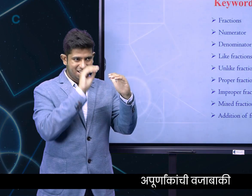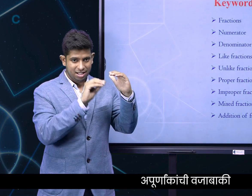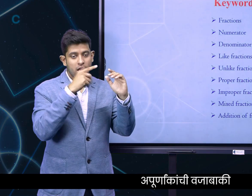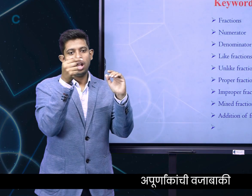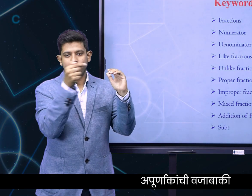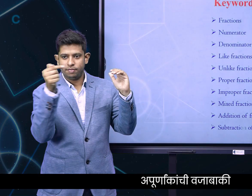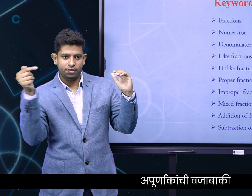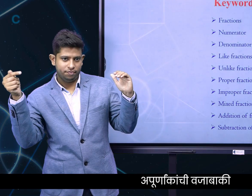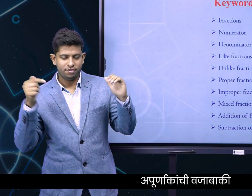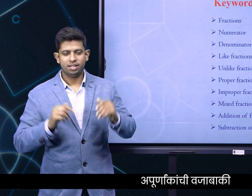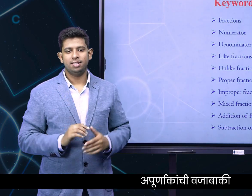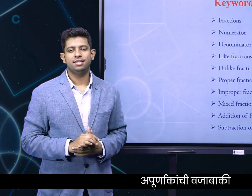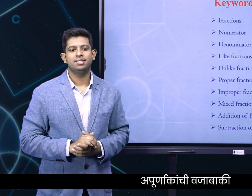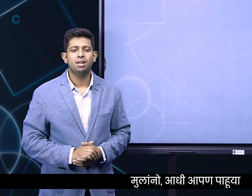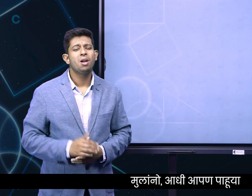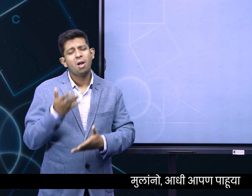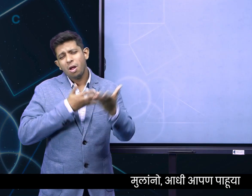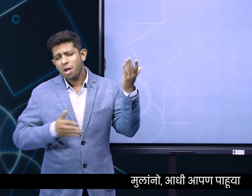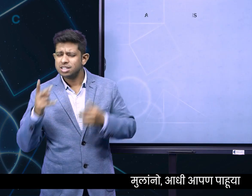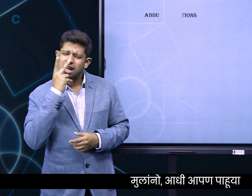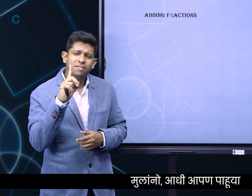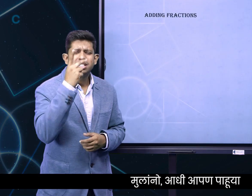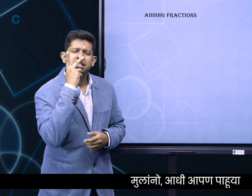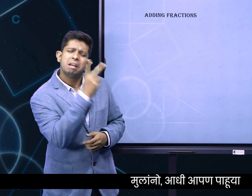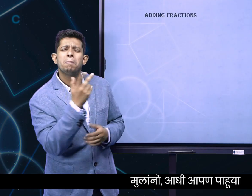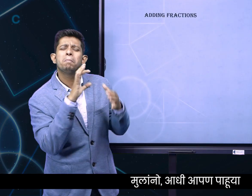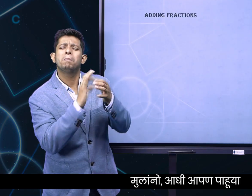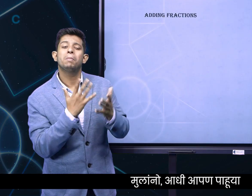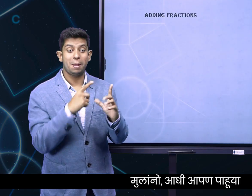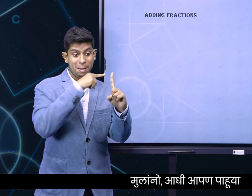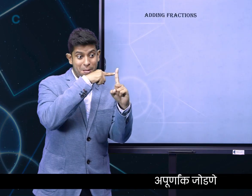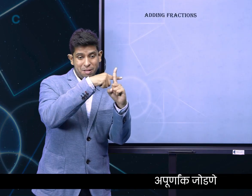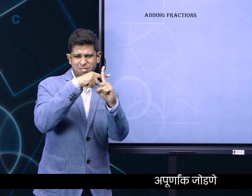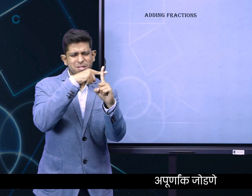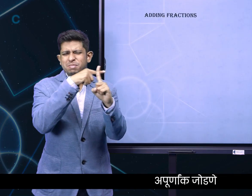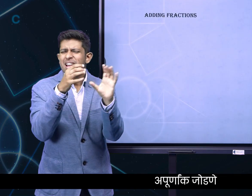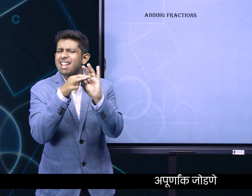अपूर्णांकांची वजाबाकी. मुलांनो, आधी आपण पाहूया अपूर्णांक जोडणे.